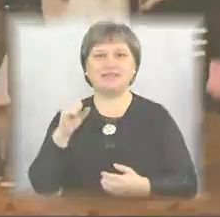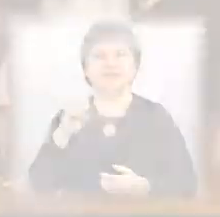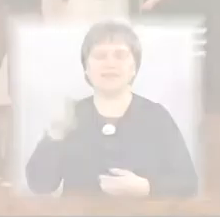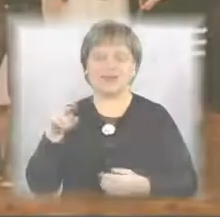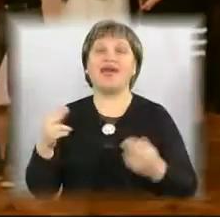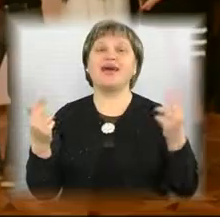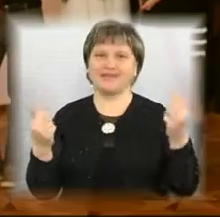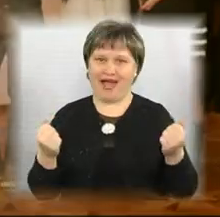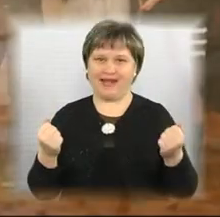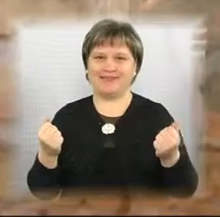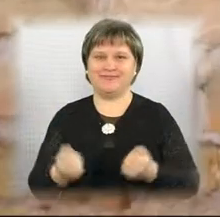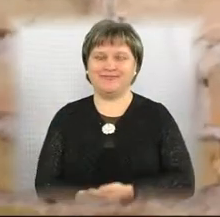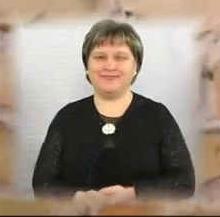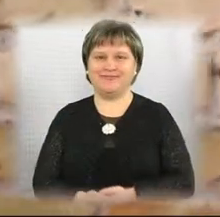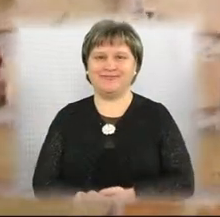Олександр.